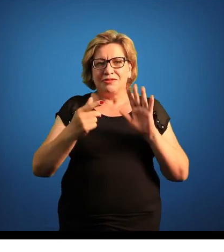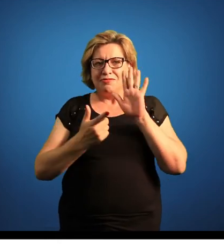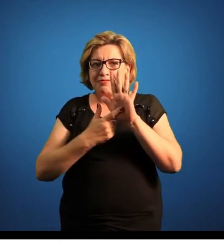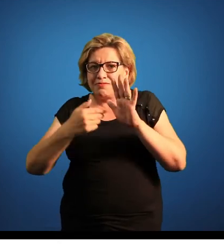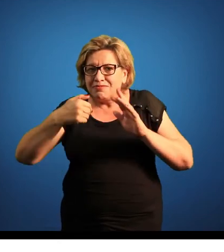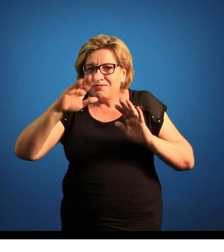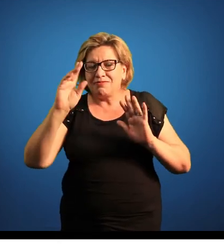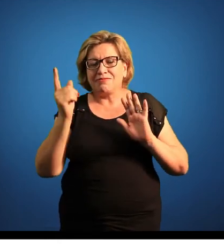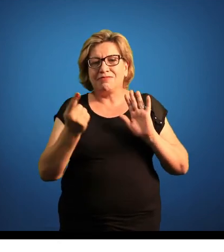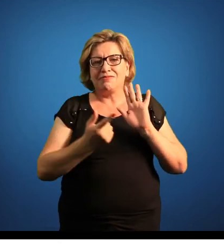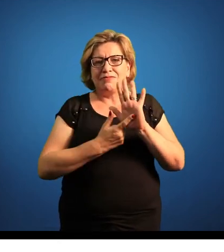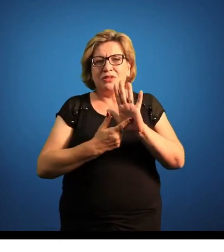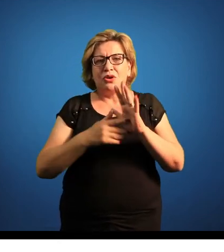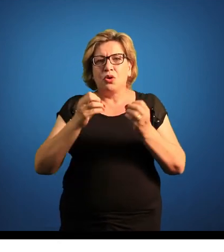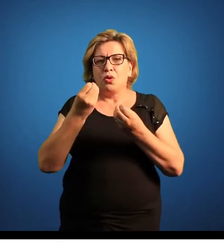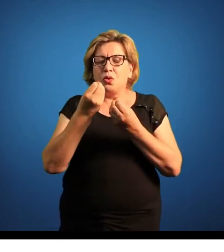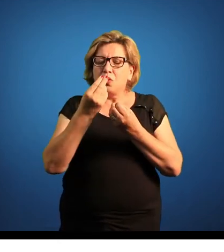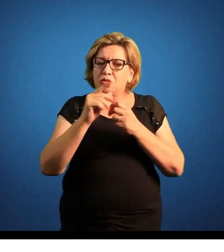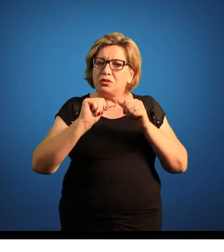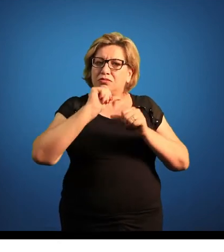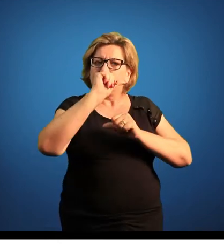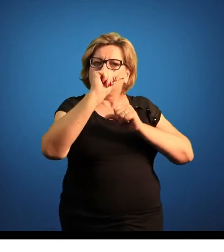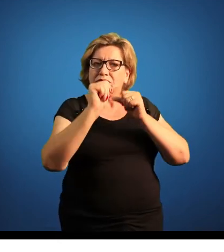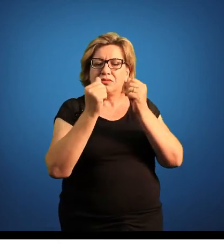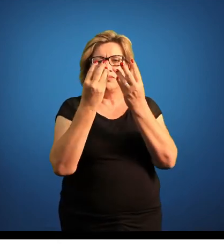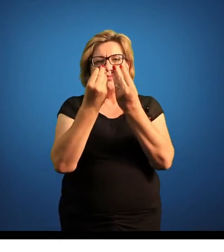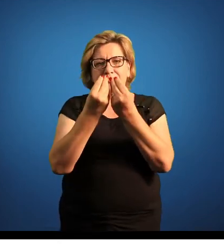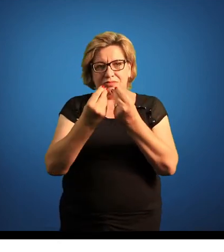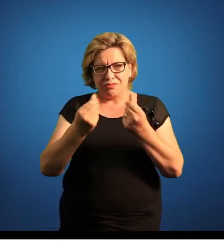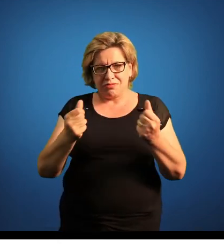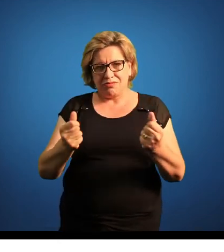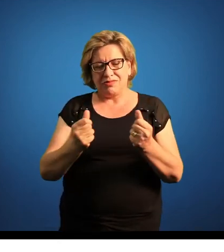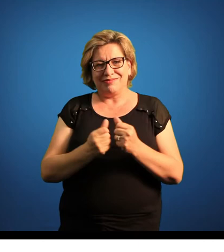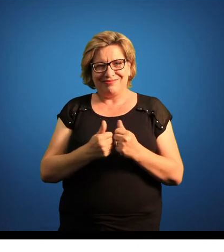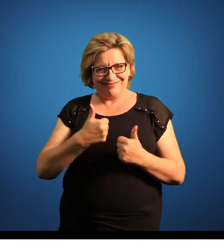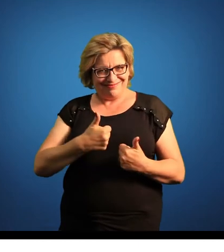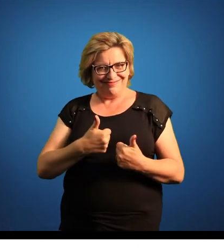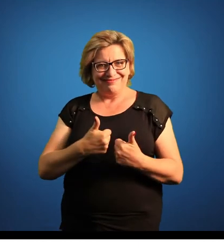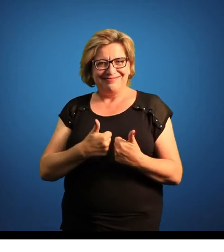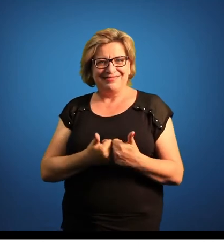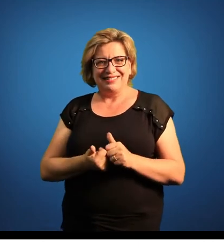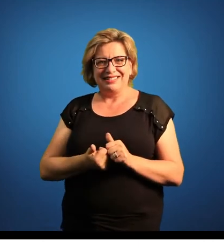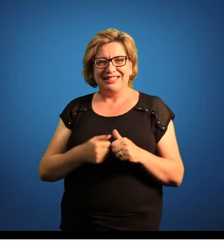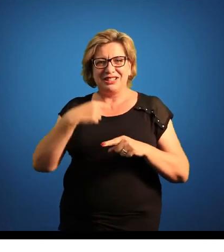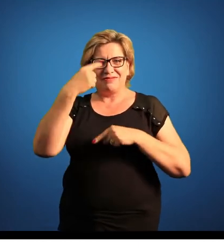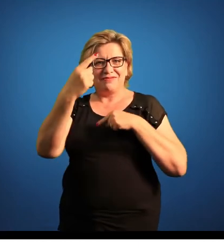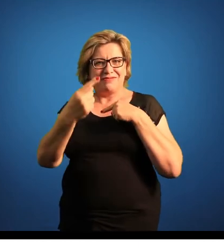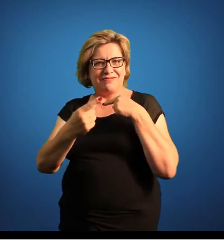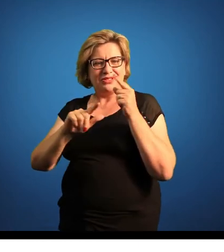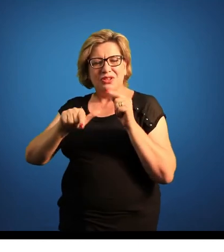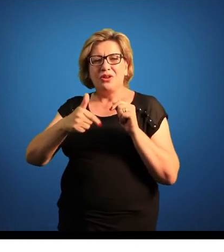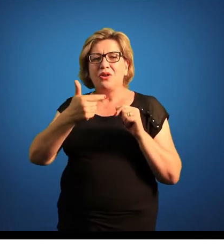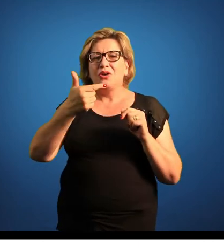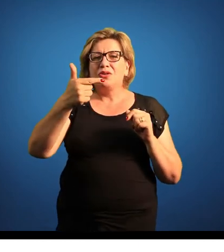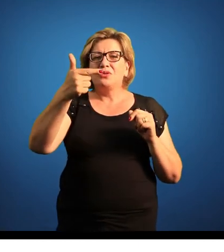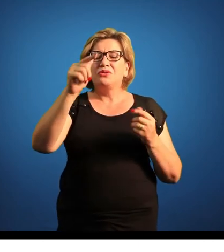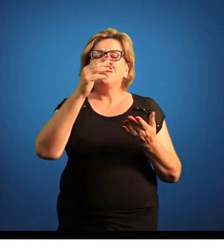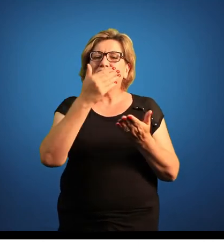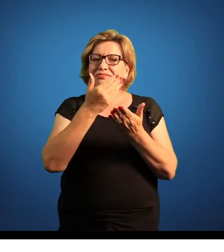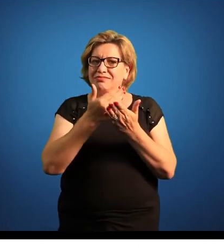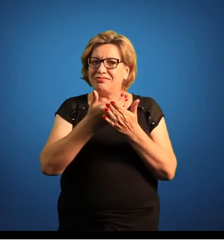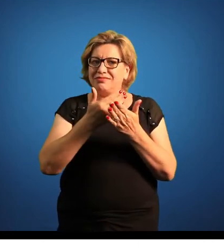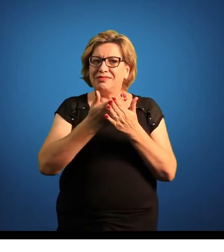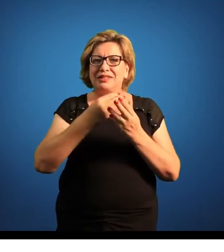né, ou quando a minha variável for qualitativa. Tranquilo, pessoal? Pois a gente vai ver outras medidas